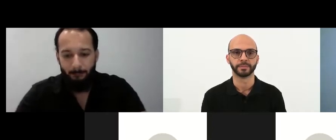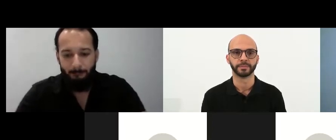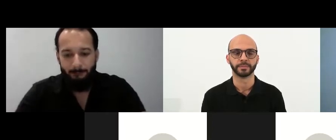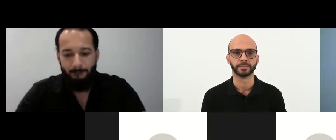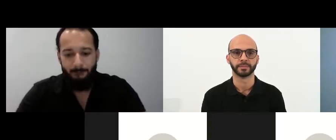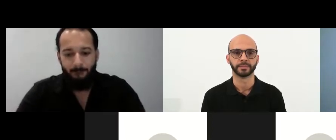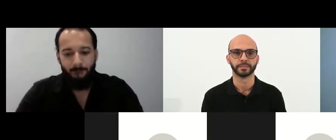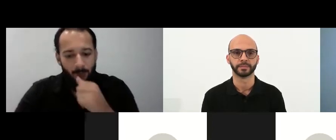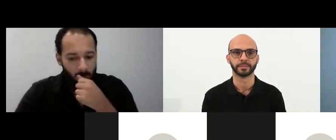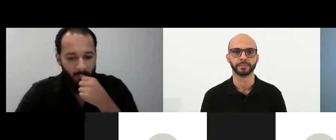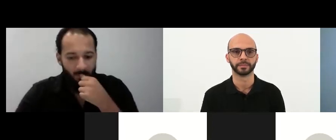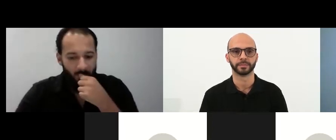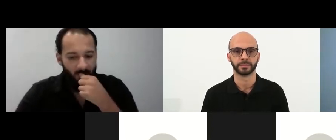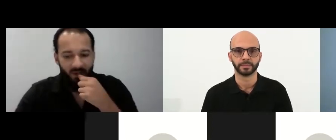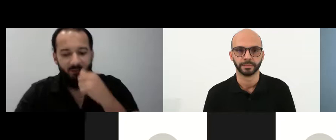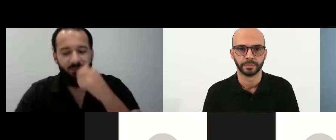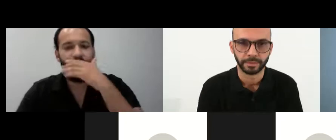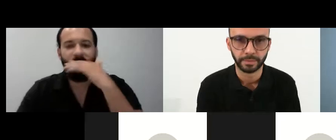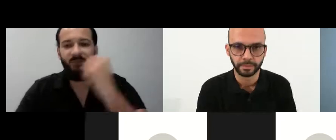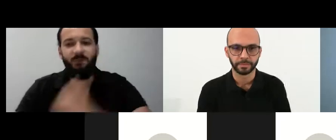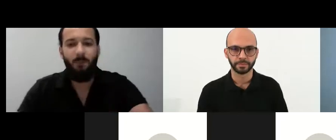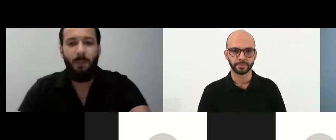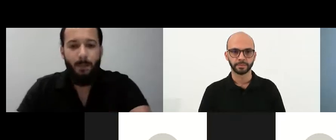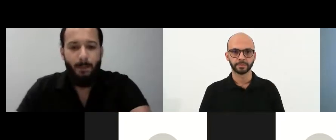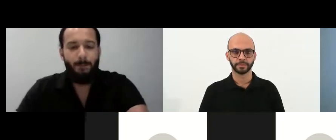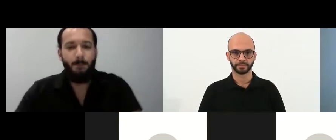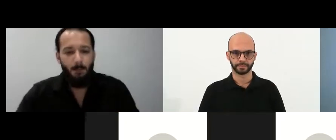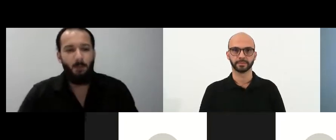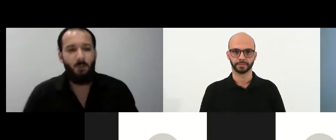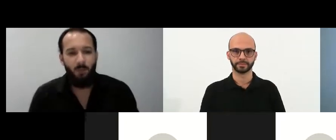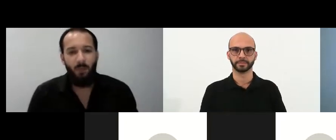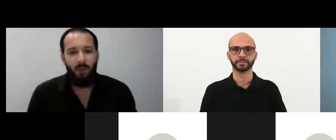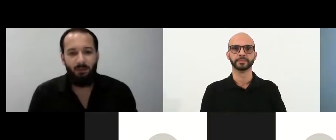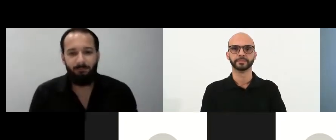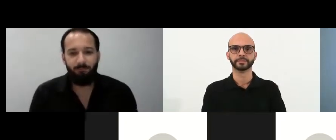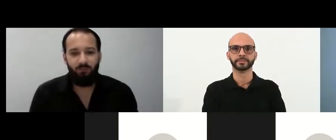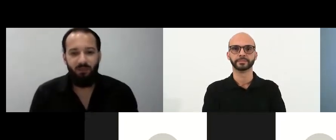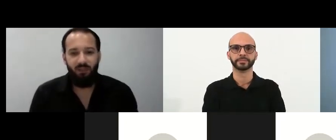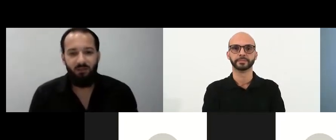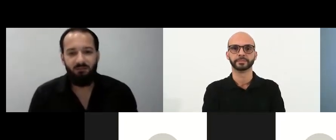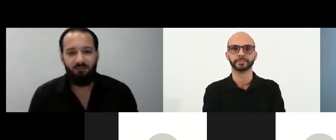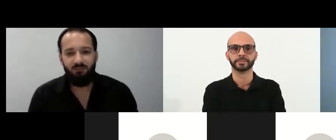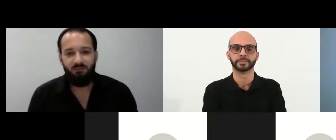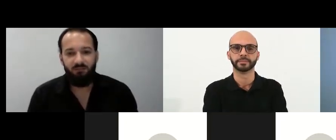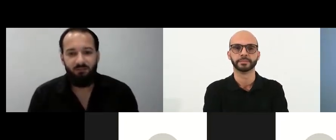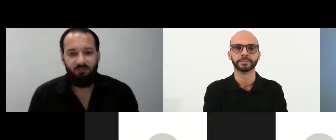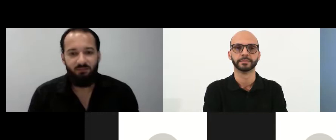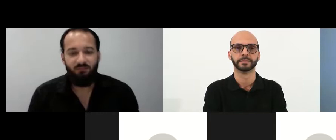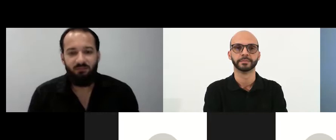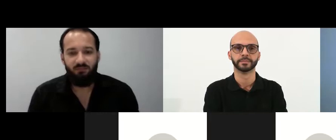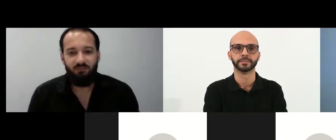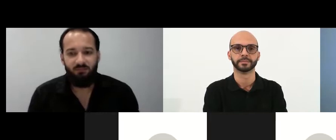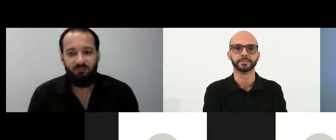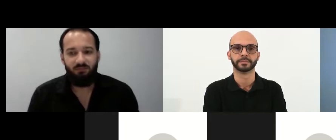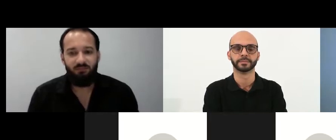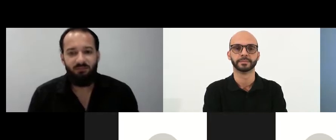Tem, né, uma surda que mora em Florianópolis, ela é professora, ela sabe que ela é professora de português, e ela estava falando uma coisa muito